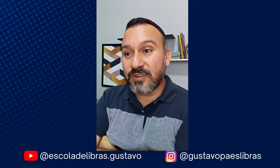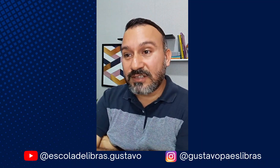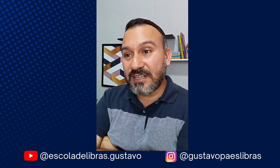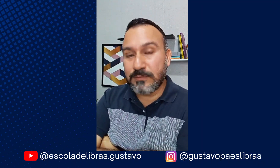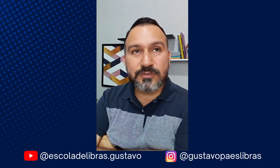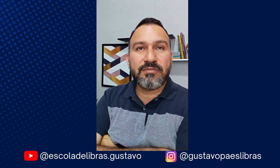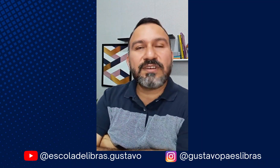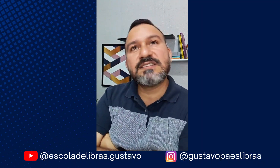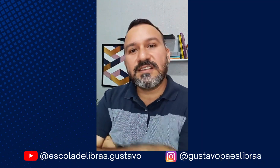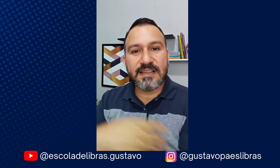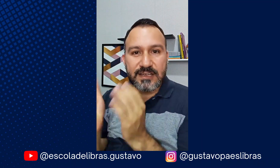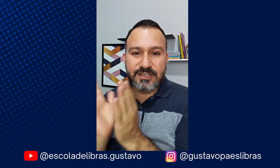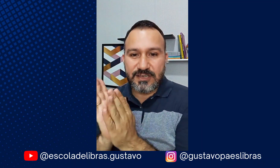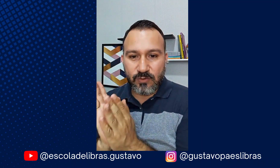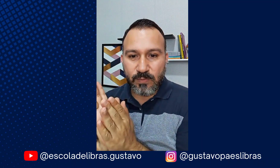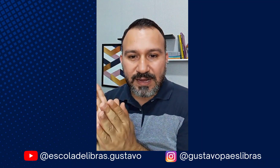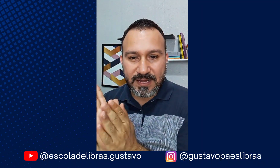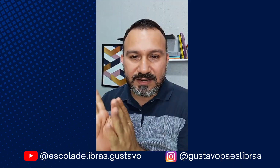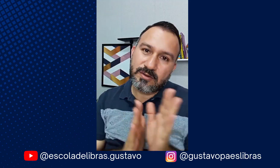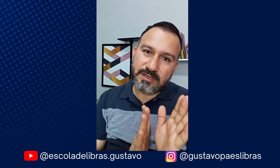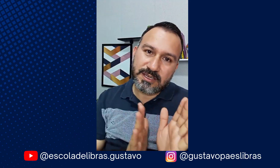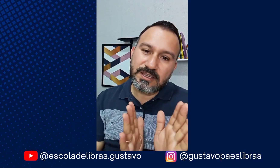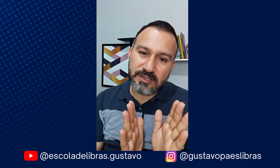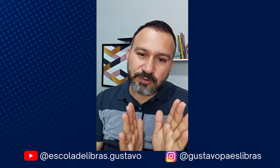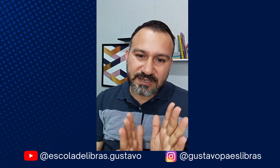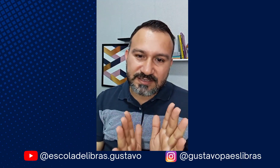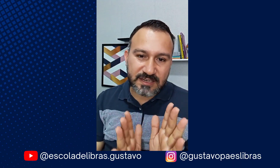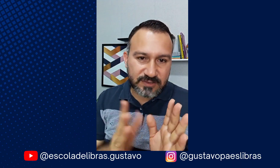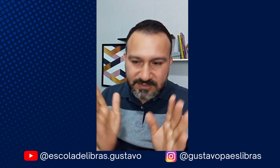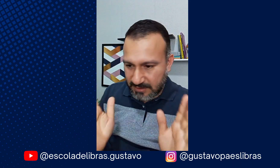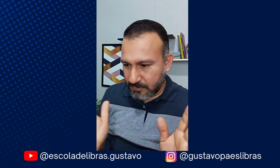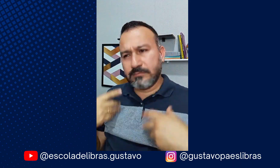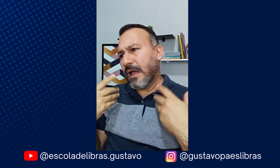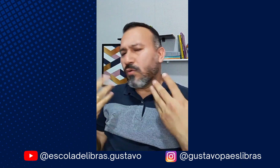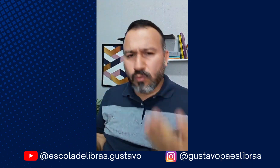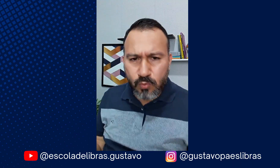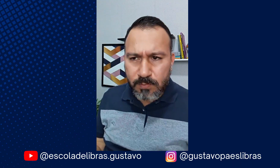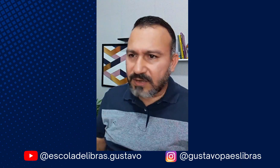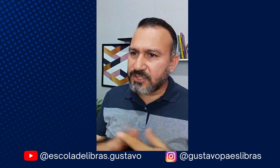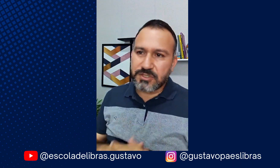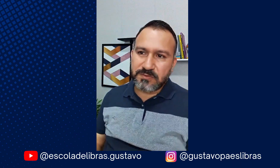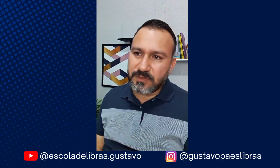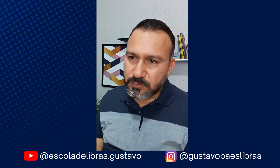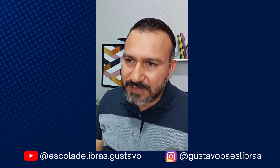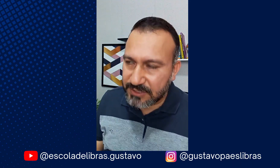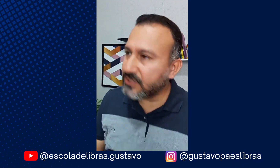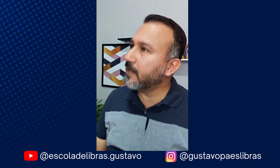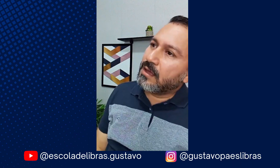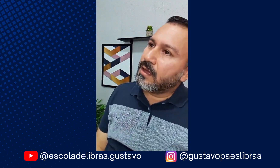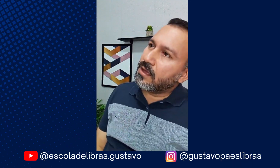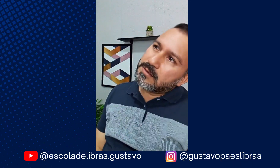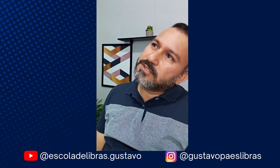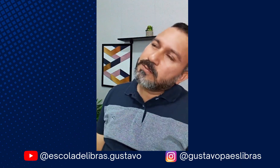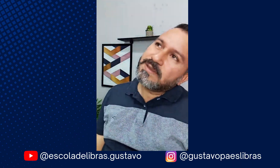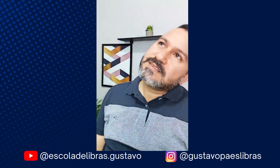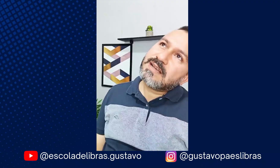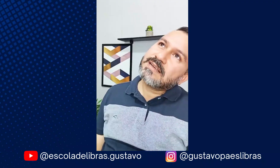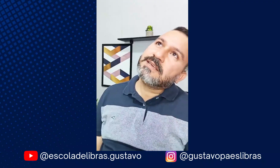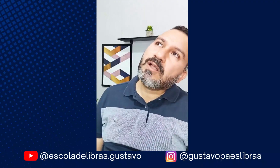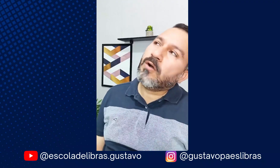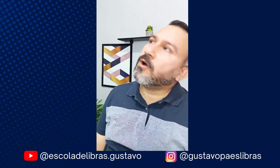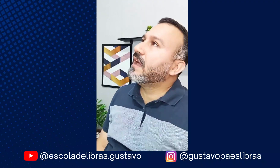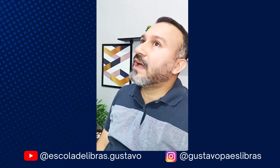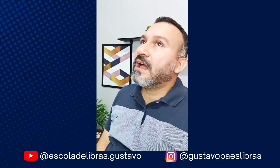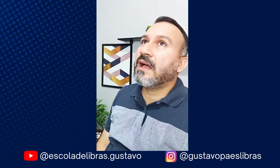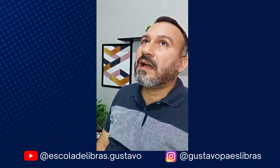todos nós temos facilidade em alguma área e em outras áreas nós temos alguma dificuldade, né? Deixa eu pensar